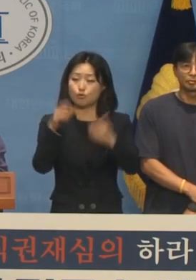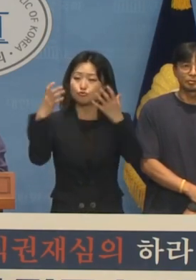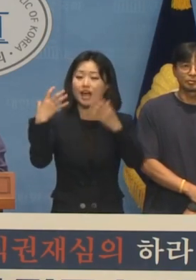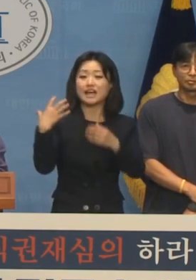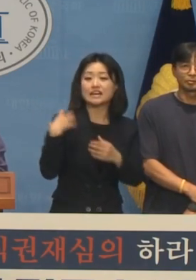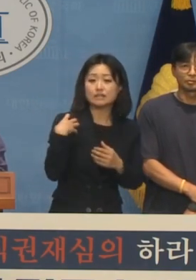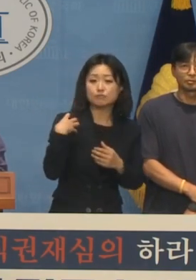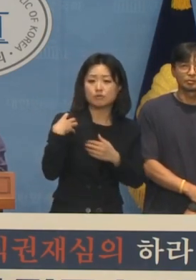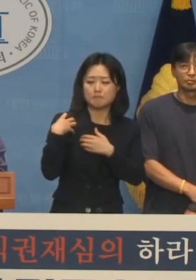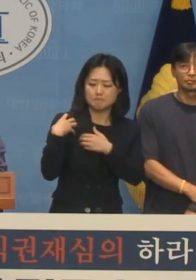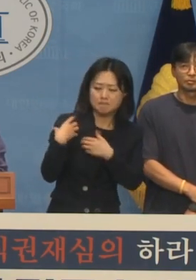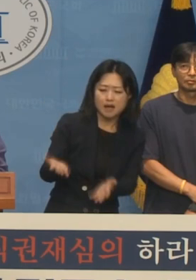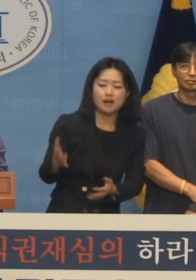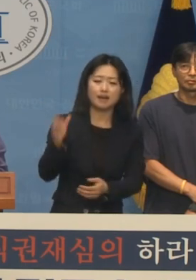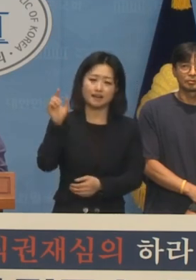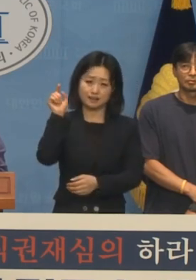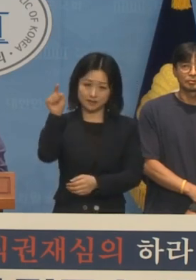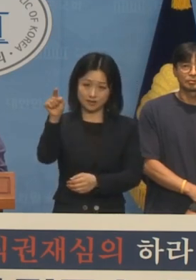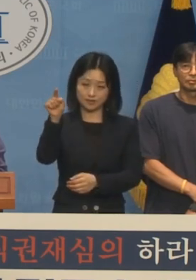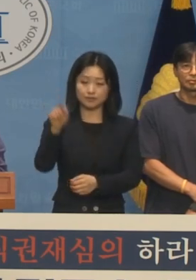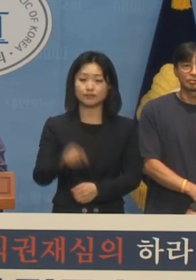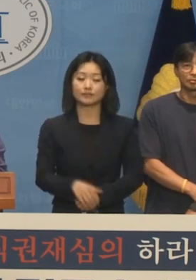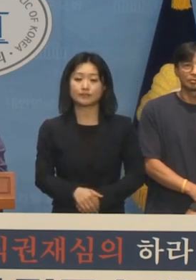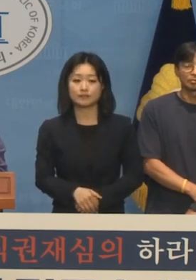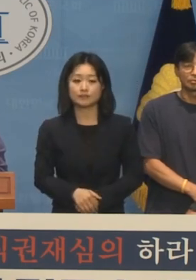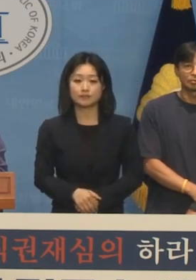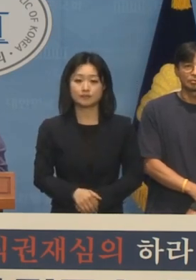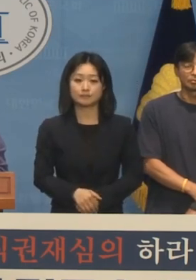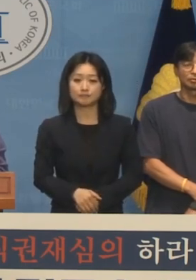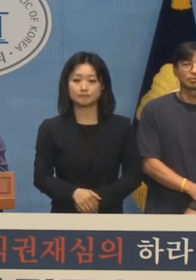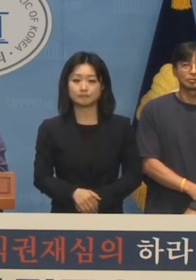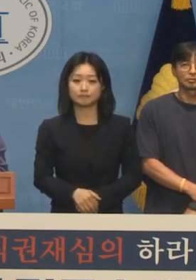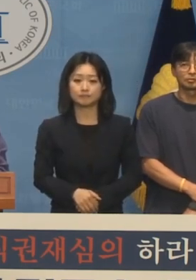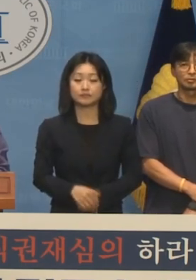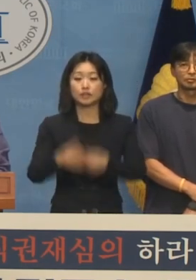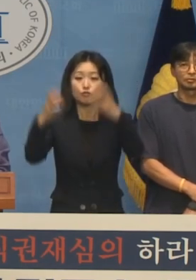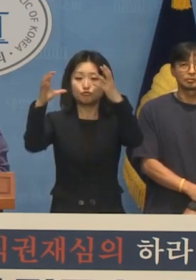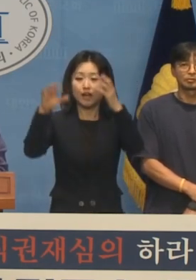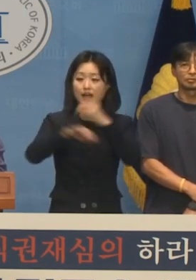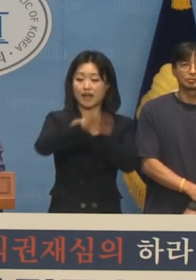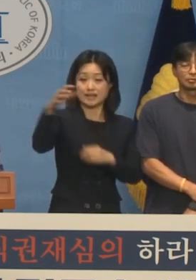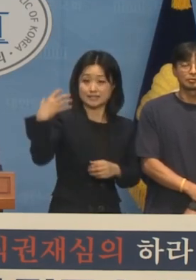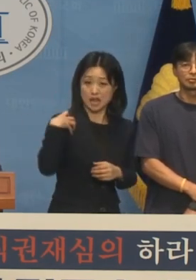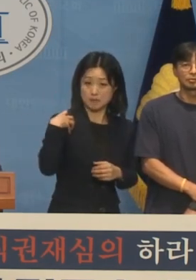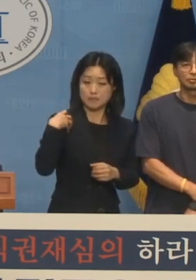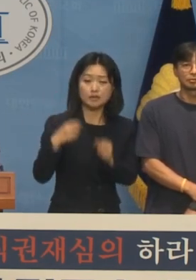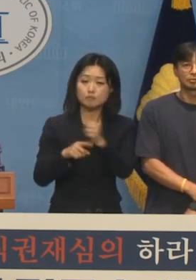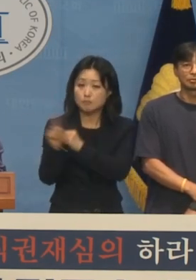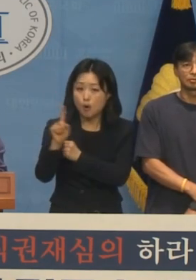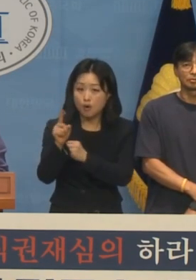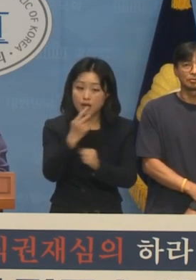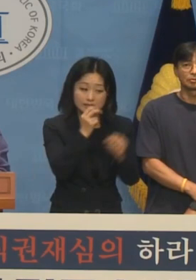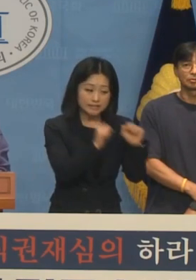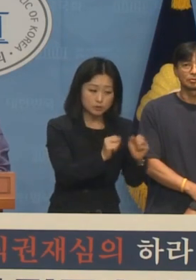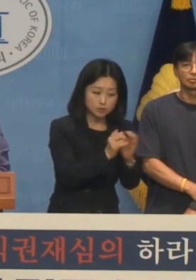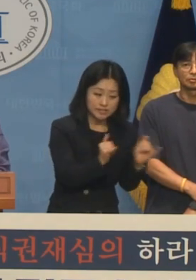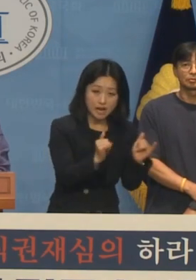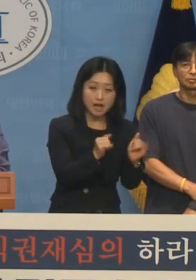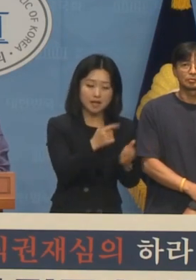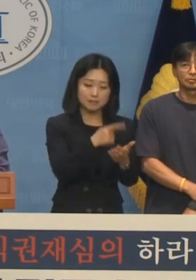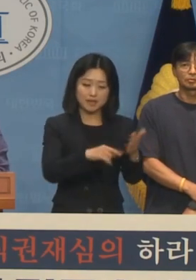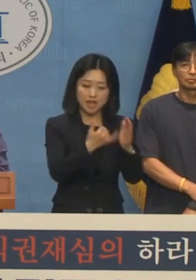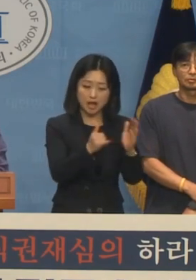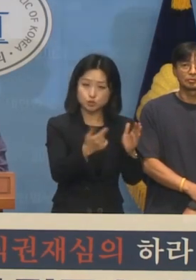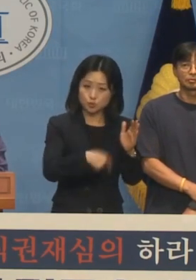국가의 의무를 또 한 번 포기하는 것입니다. 국가가 책임을 진다라는 것은 생존자와